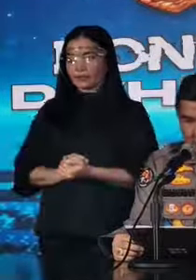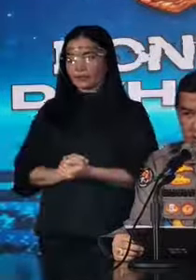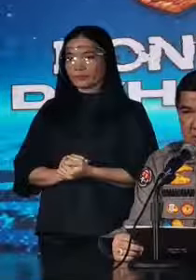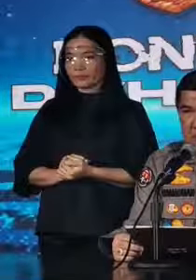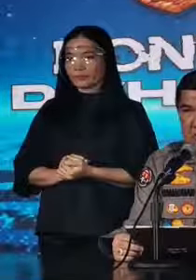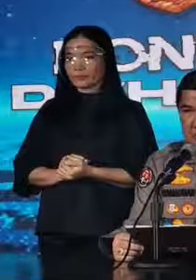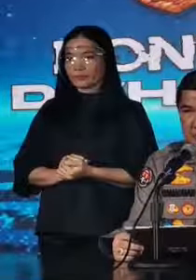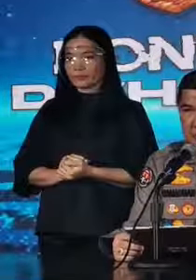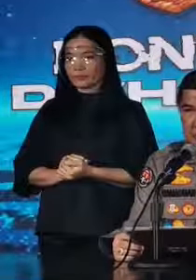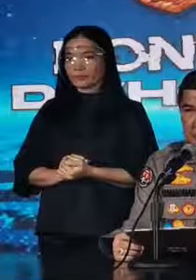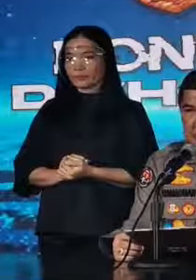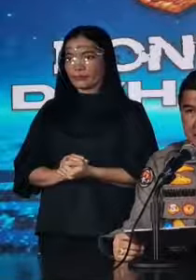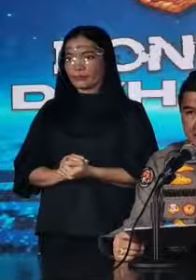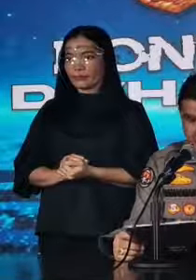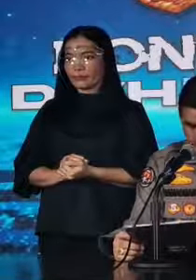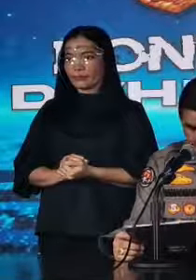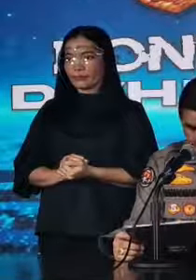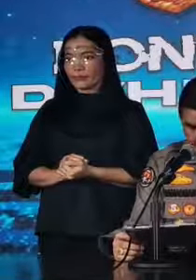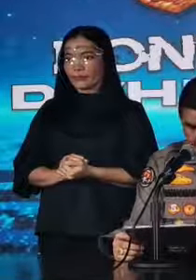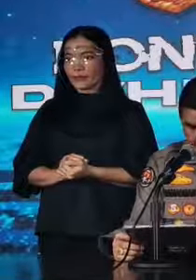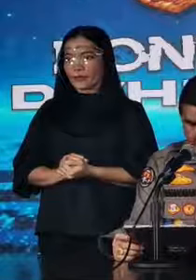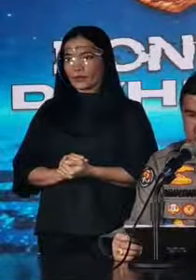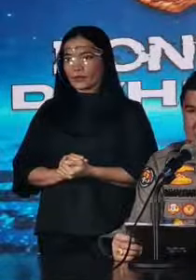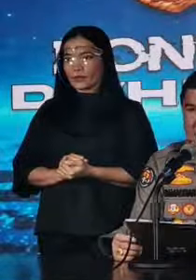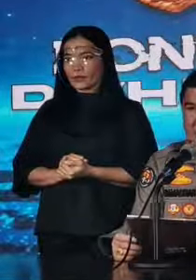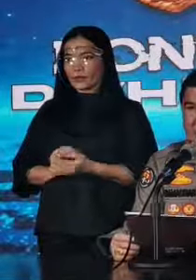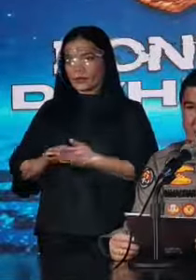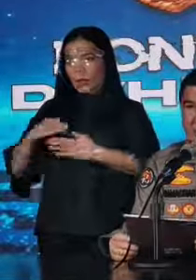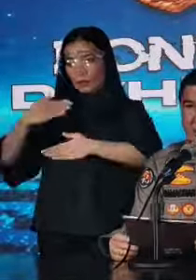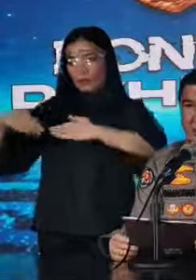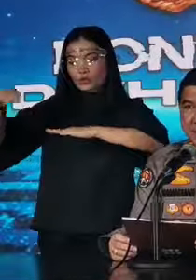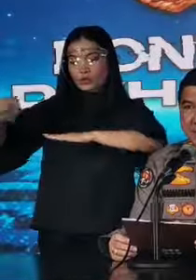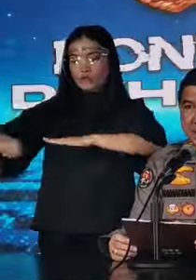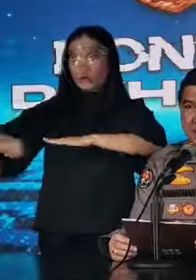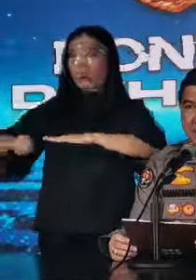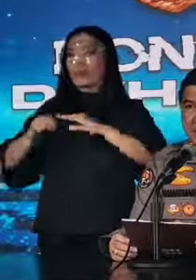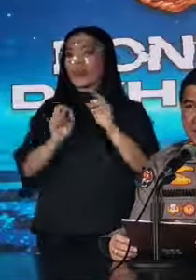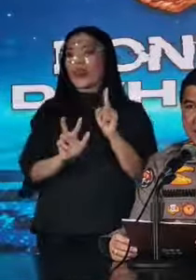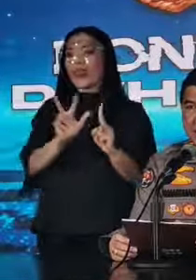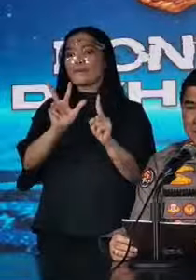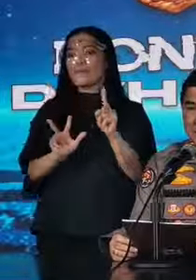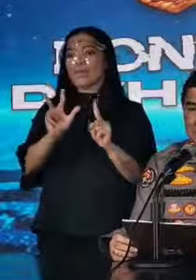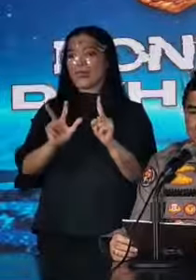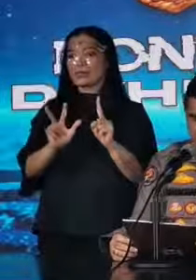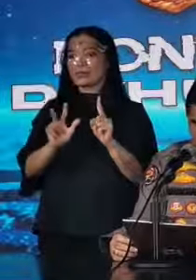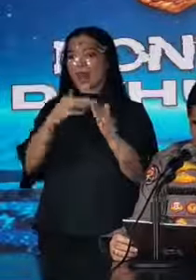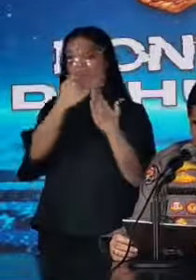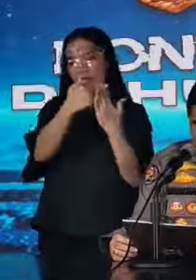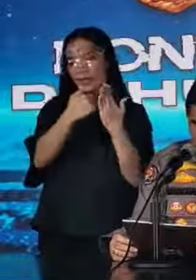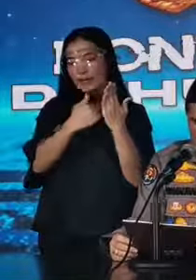Kemudian sidik pidana sebanyak 18 kegiatan,